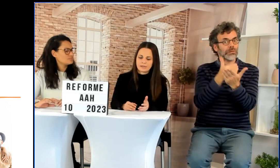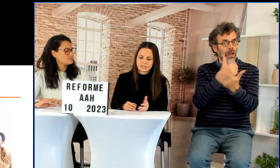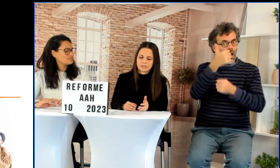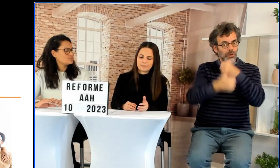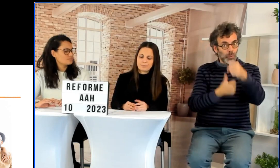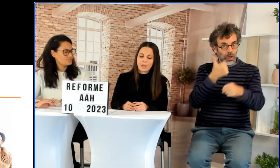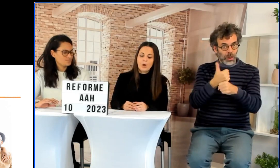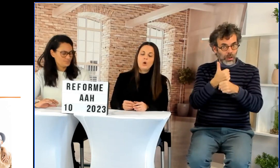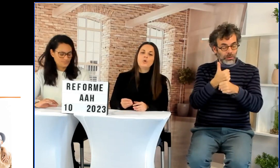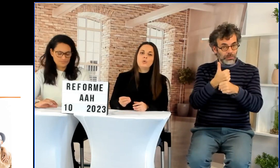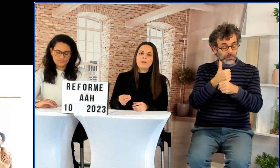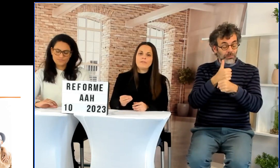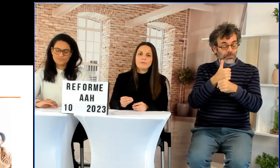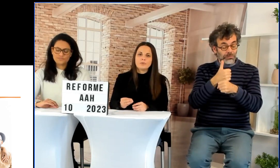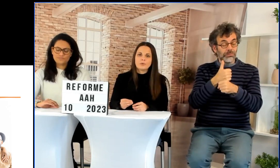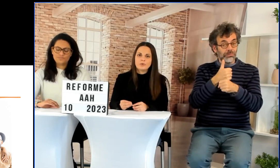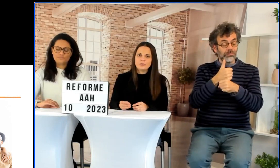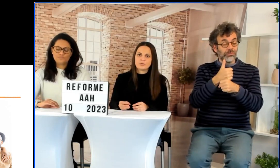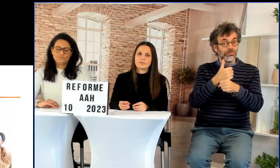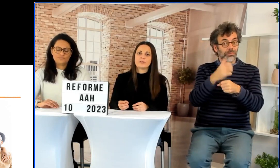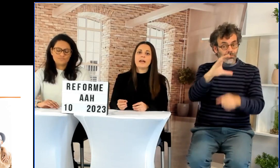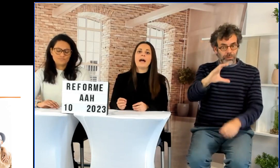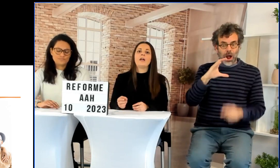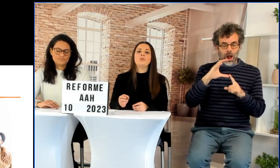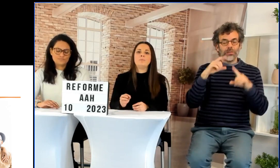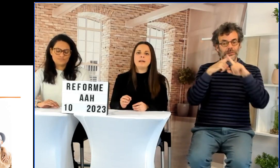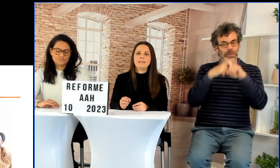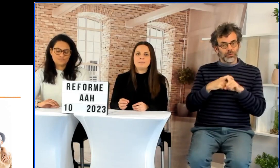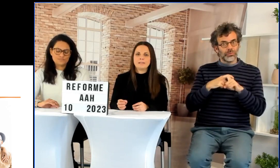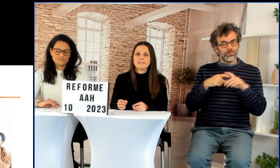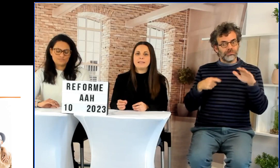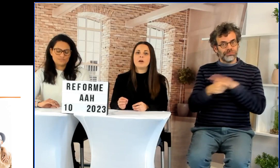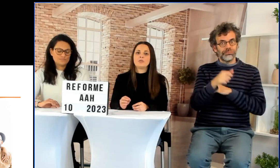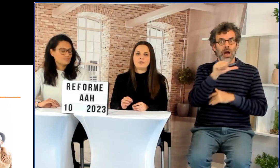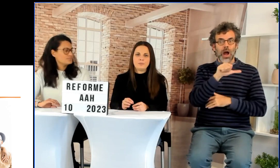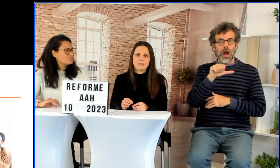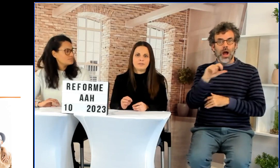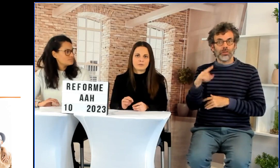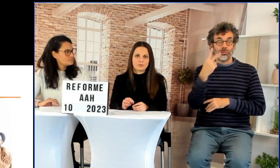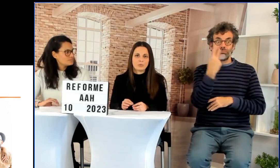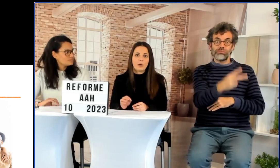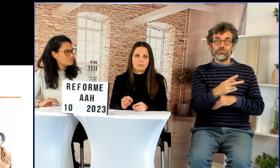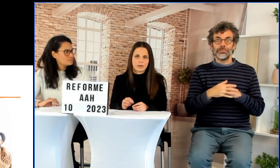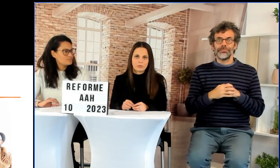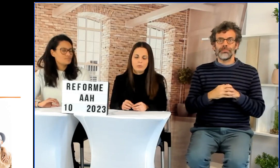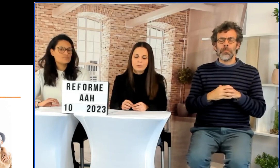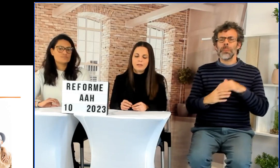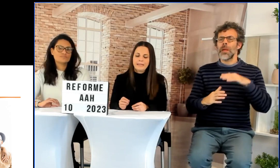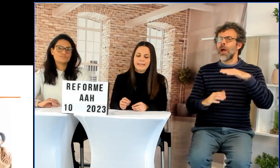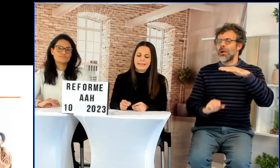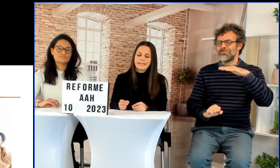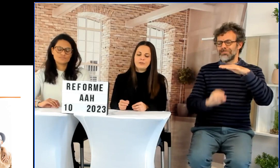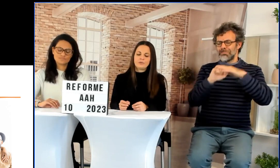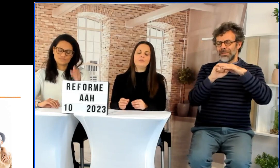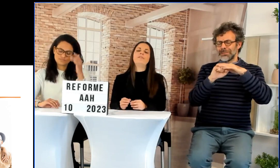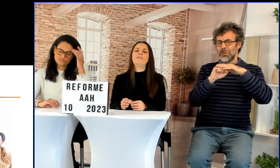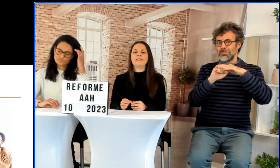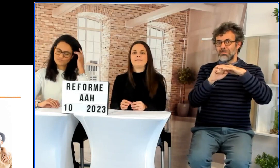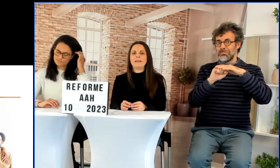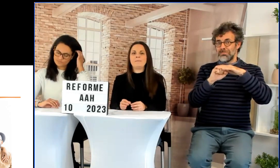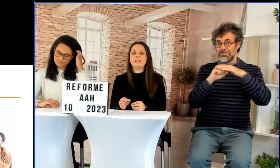son AAH. Le plafond de ressources à ne pas dépasser en 2023 pour un couple est